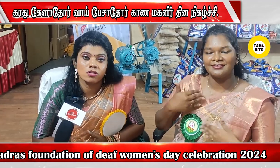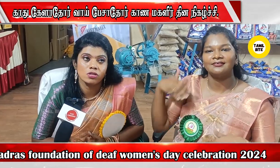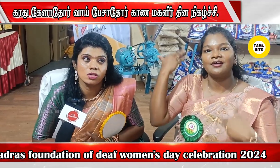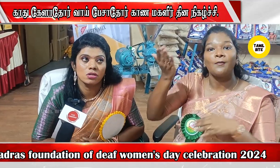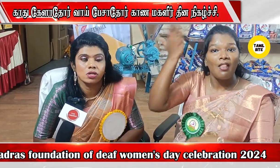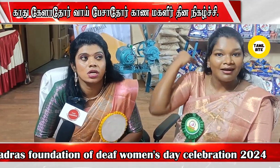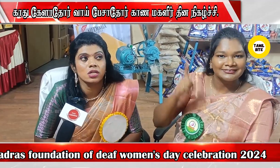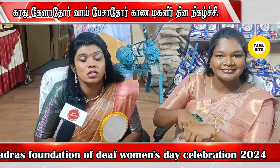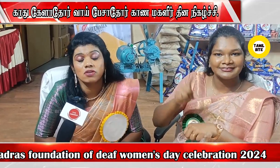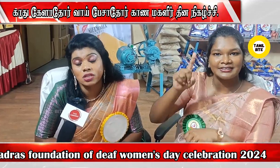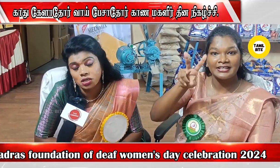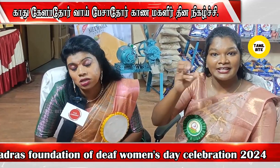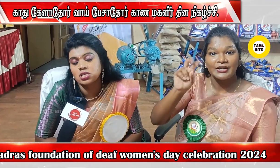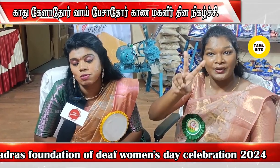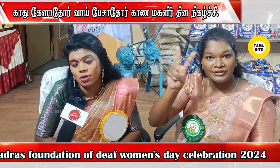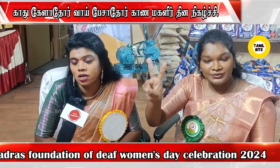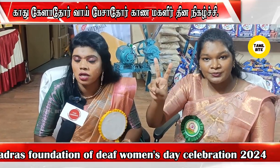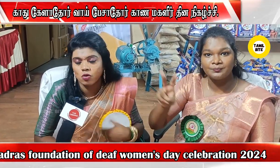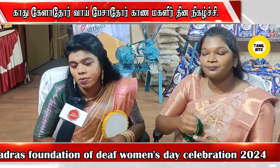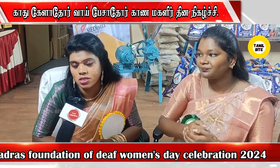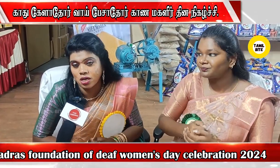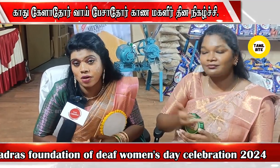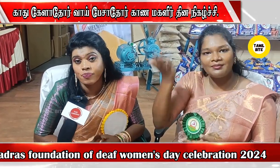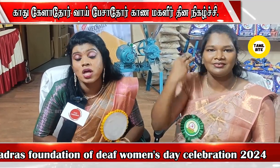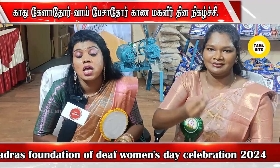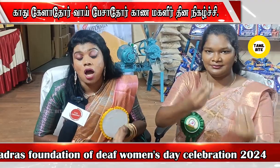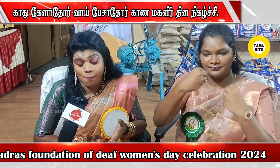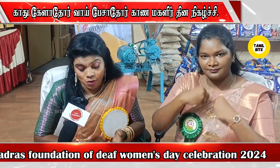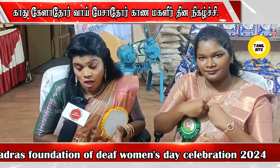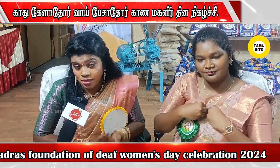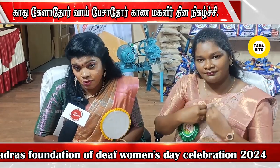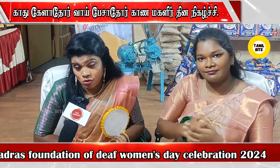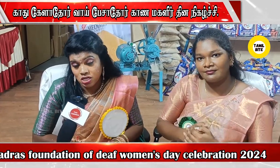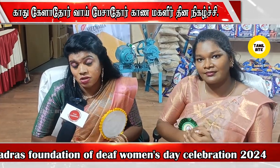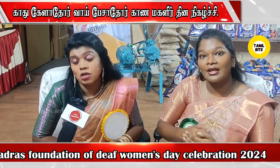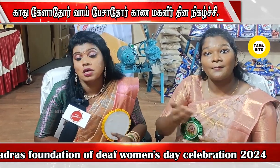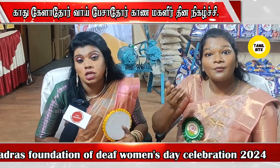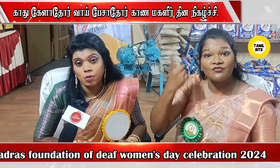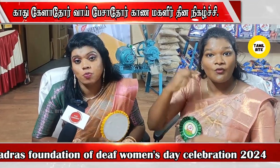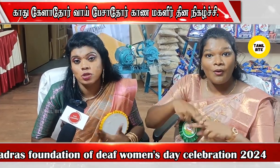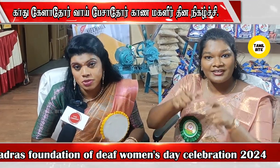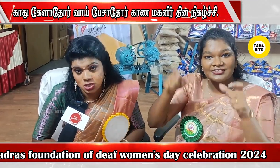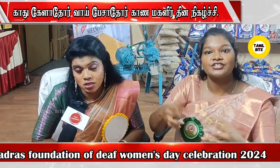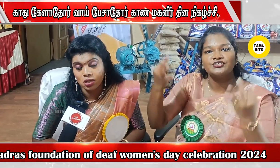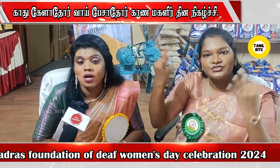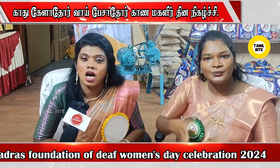tu, anda itu video terendah kita bermara orang kalau koper sekarang. Apa, anda kawan tu nanti, kerupuk kuih pizza, aram